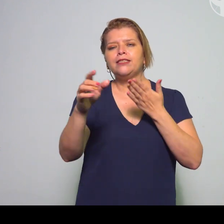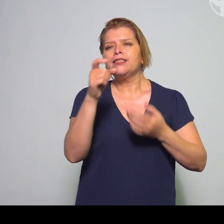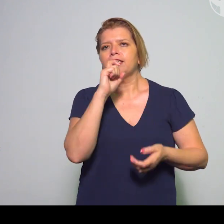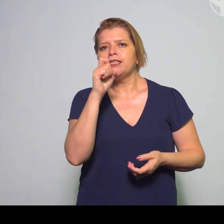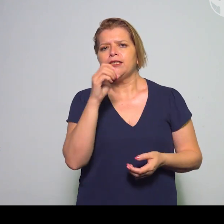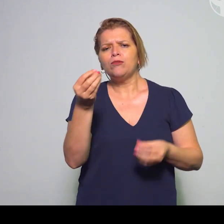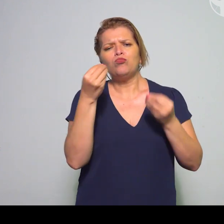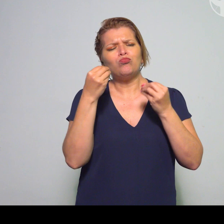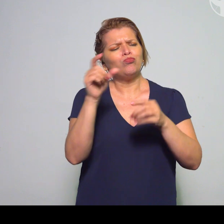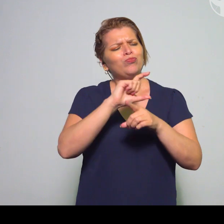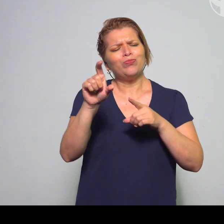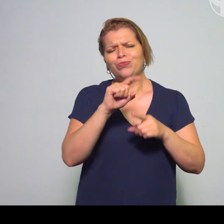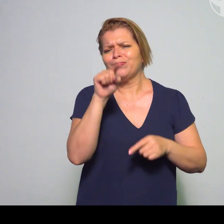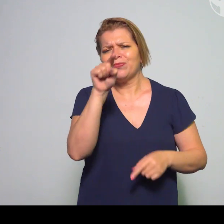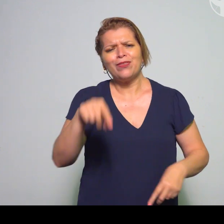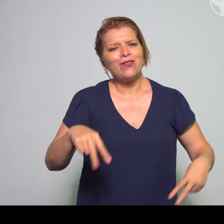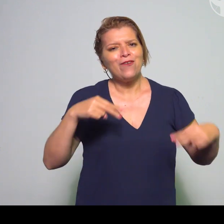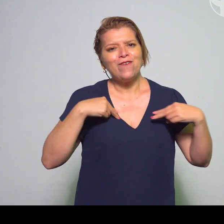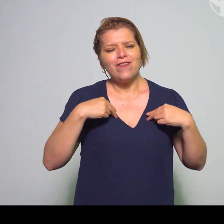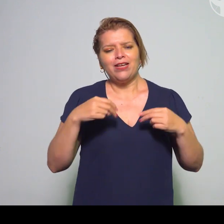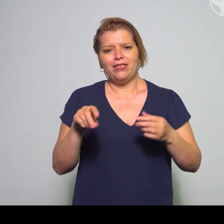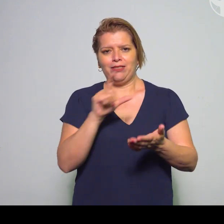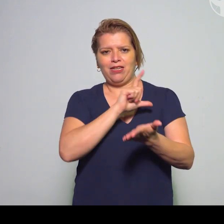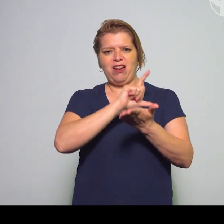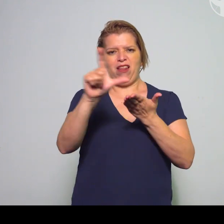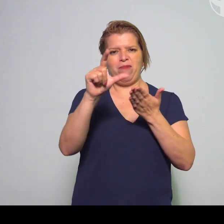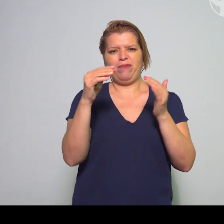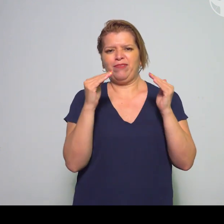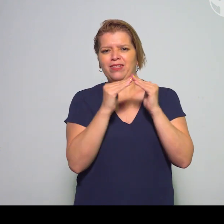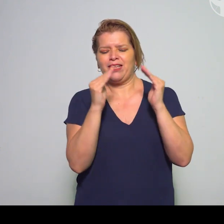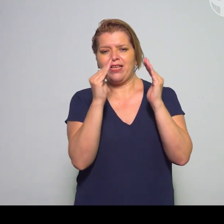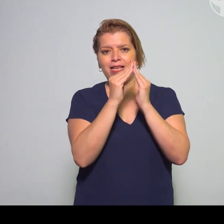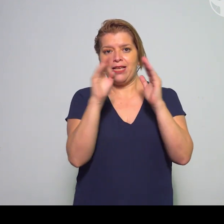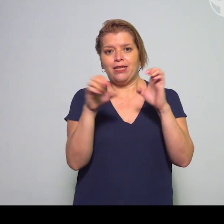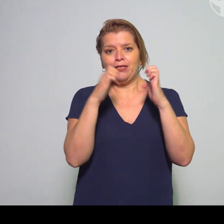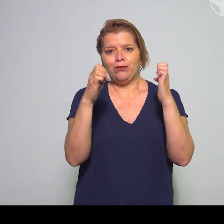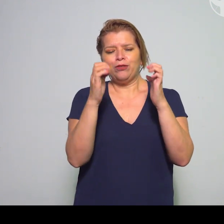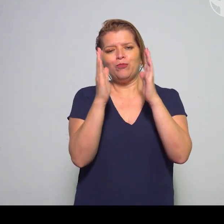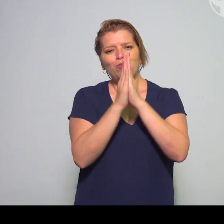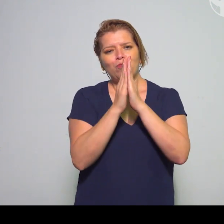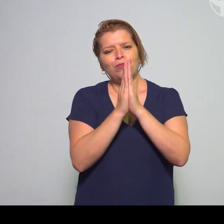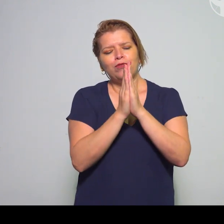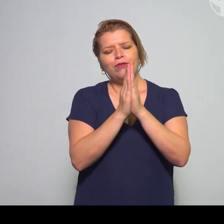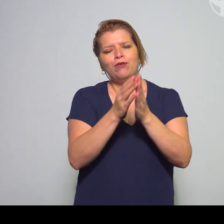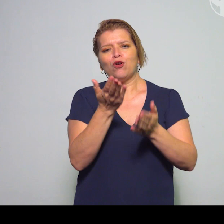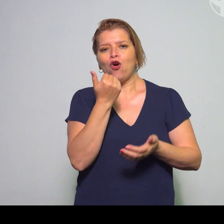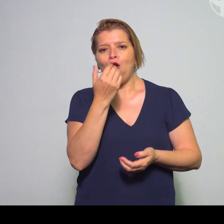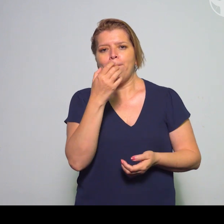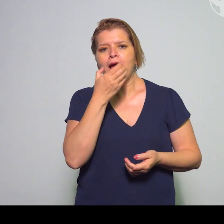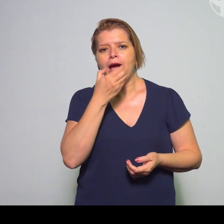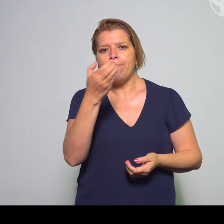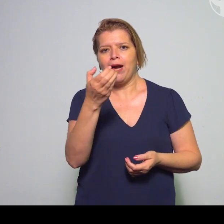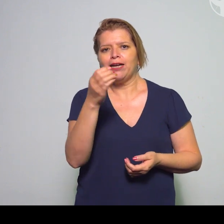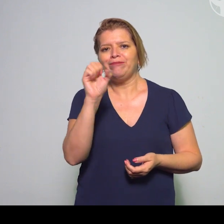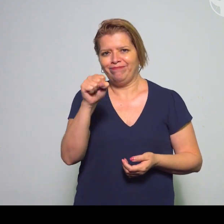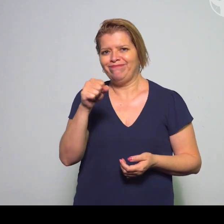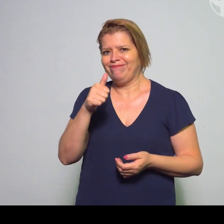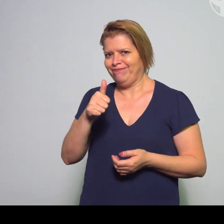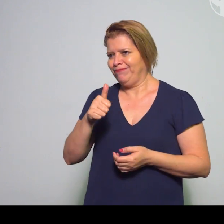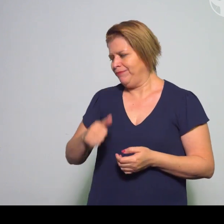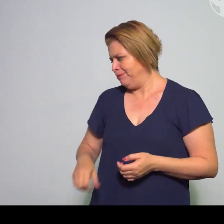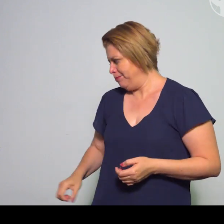que a través de esta Santa Cena también muchas cosas en tu vida están siendo restauradas. Así que